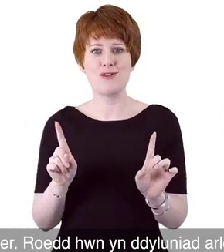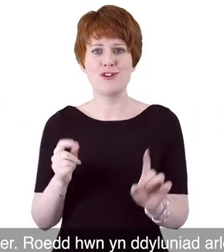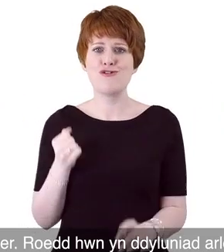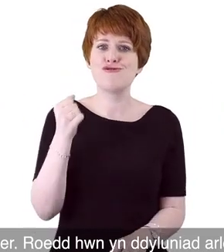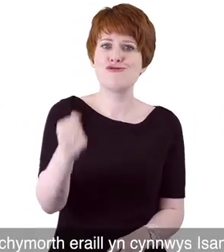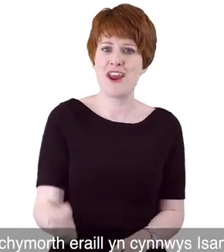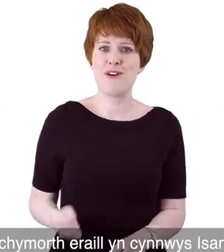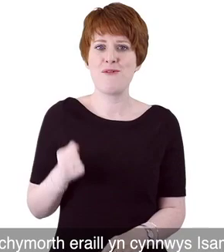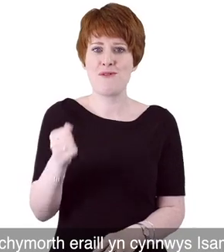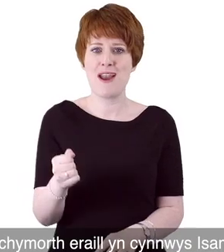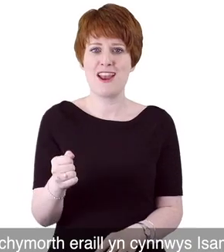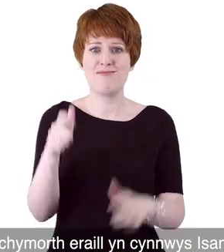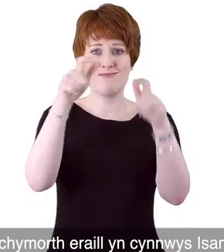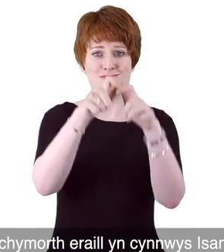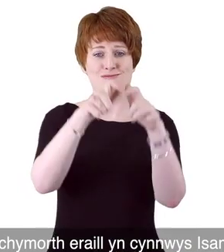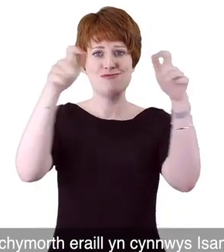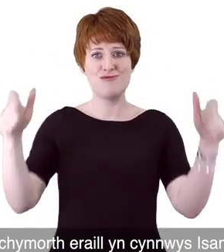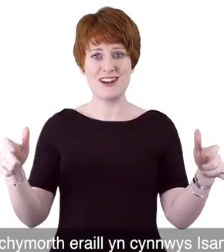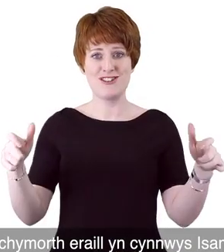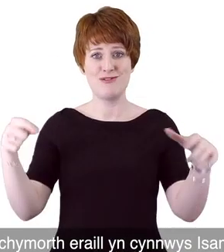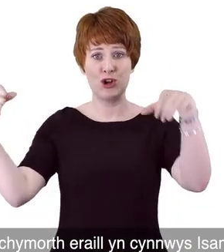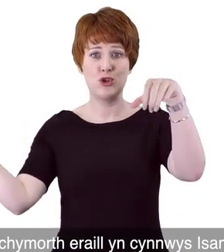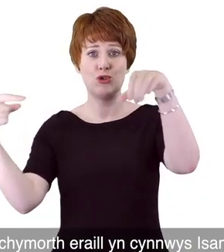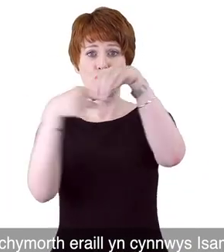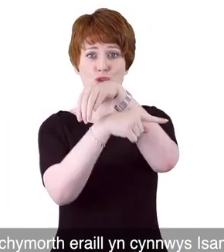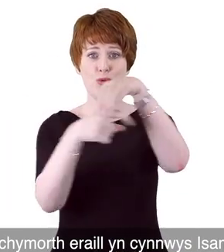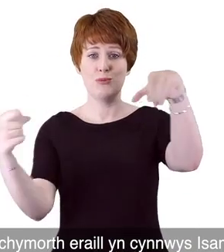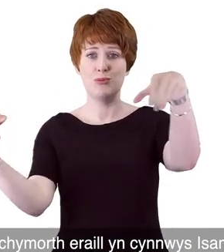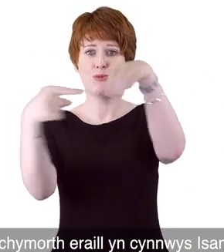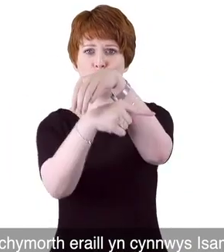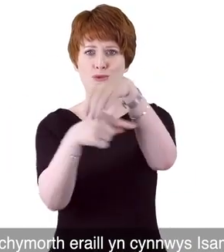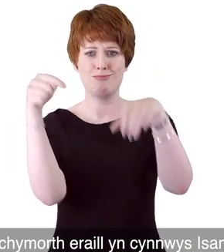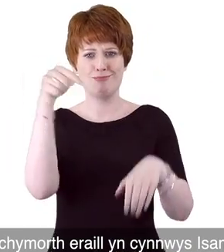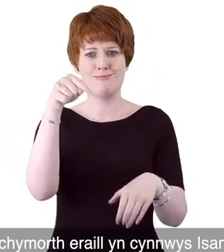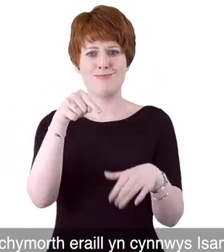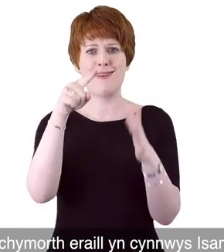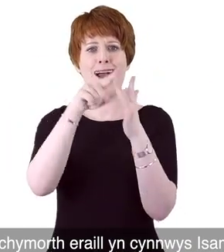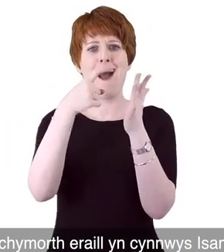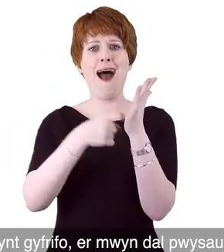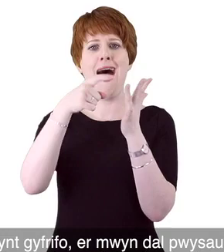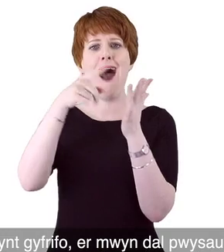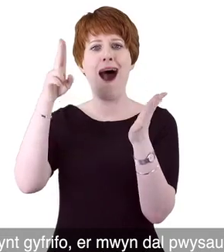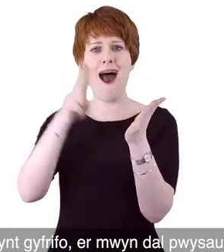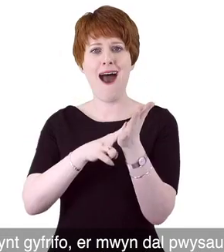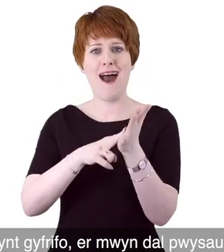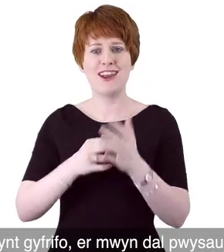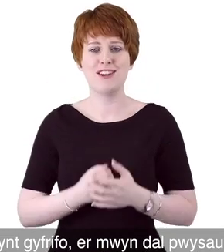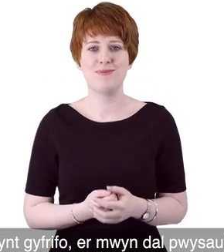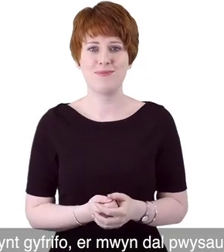Stevenson, gyda chymorth eraill yn cynnwys Isambard Kingdom Brunel a William Fairbairn. Bu iddynt gyfrifo